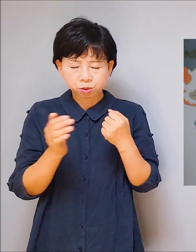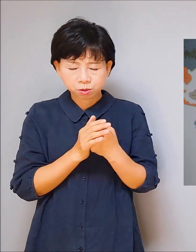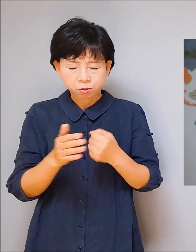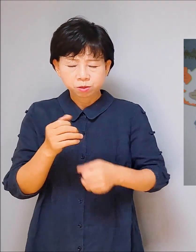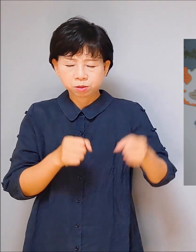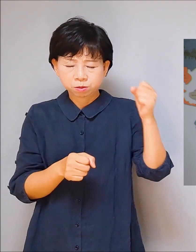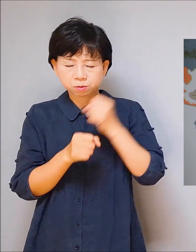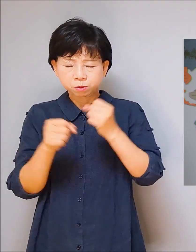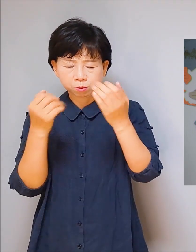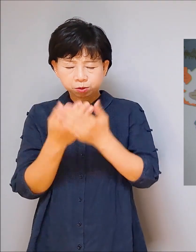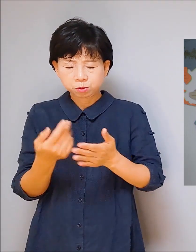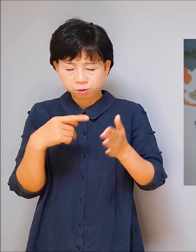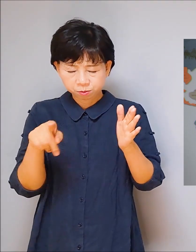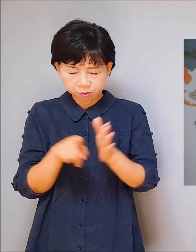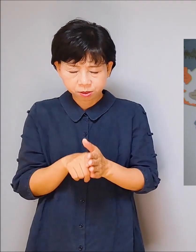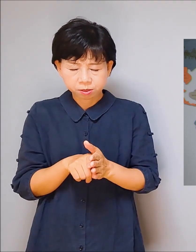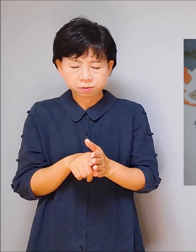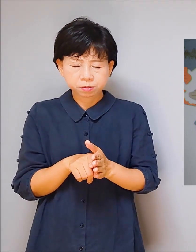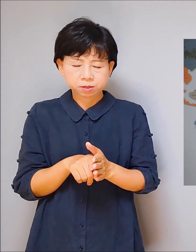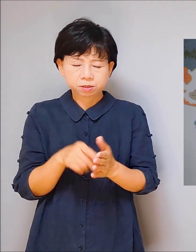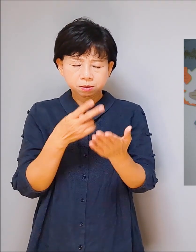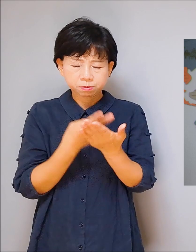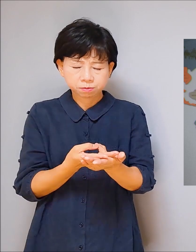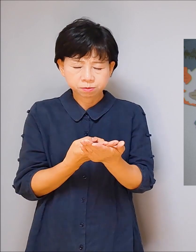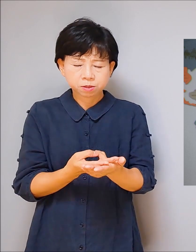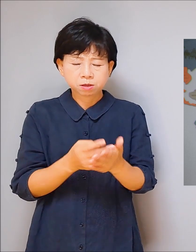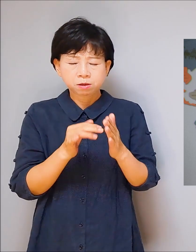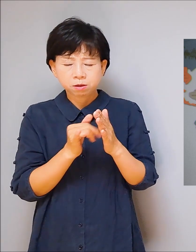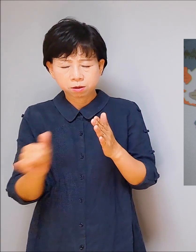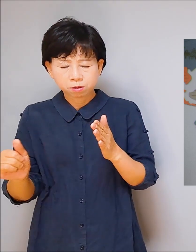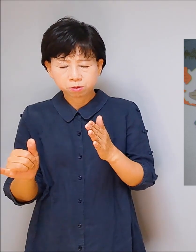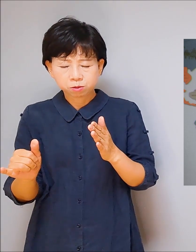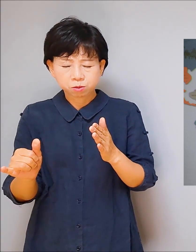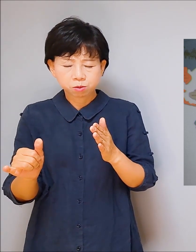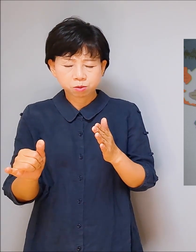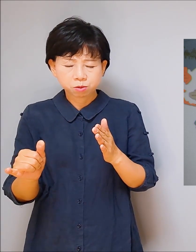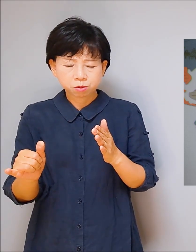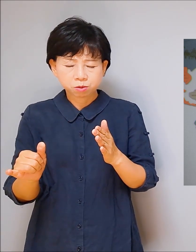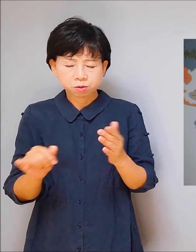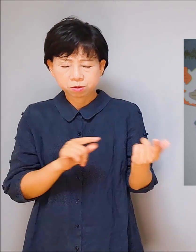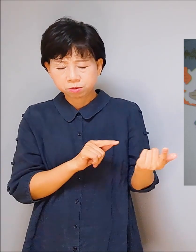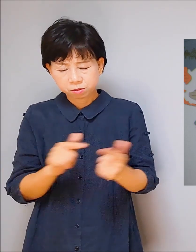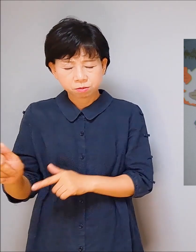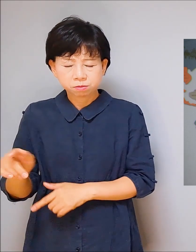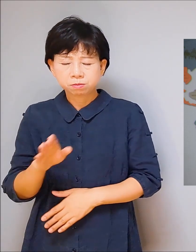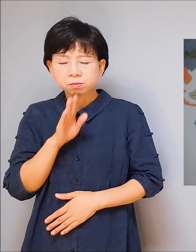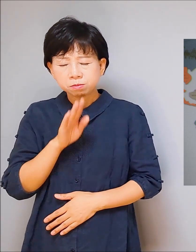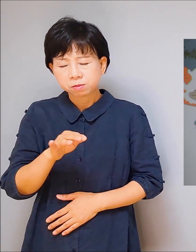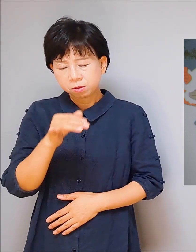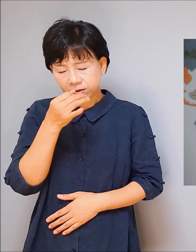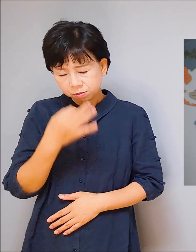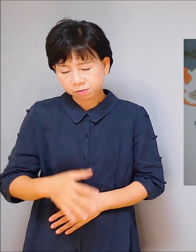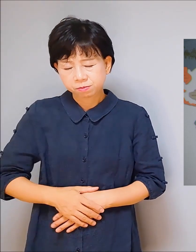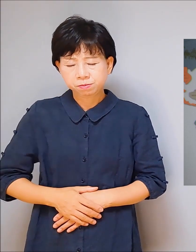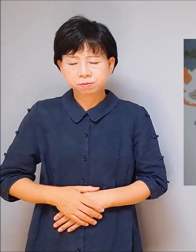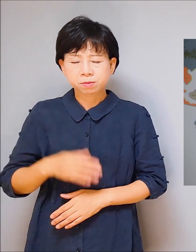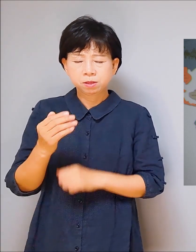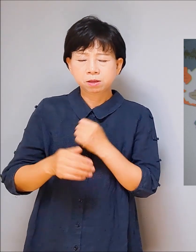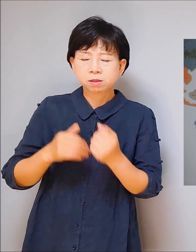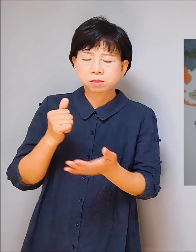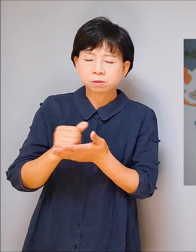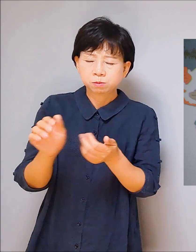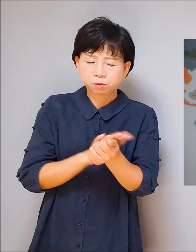믿습니다. 병상에 누워 계신 가족이 있으면 가족들도 이래저래 얼마나 힘들까요?